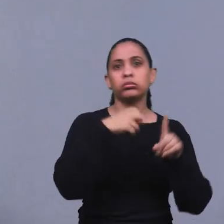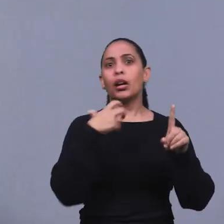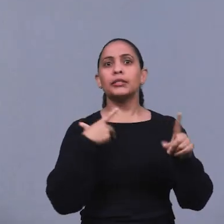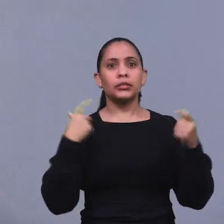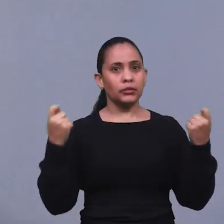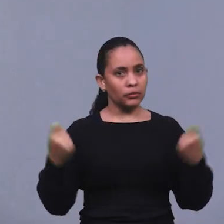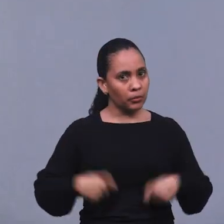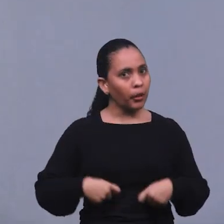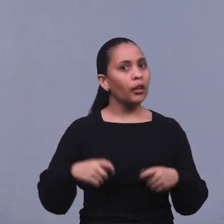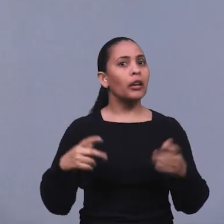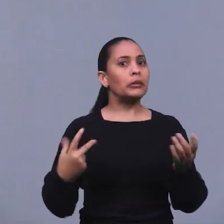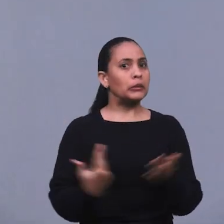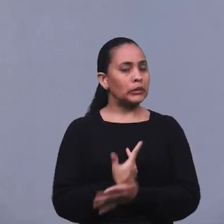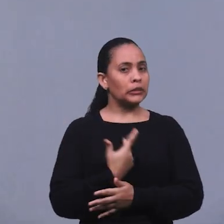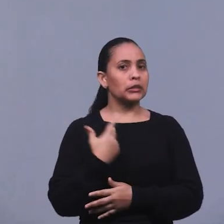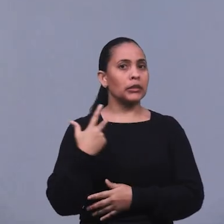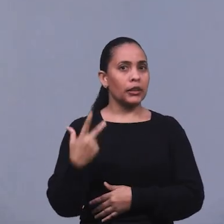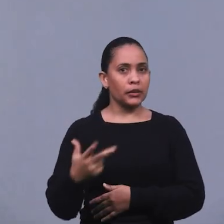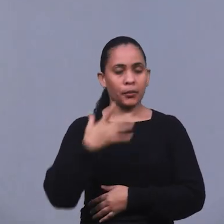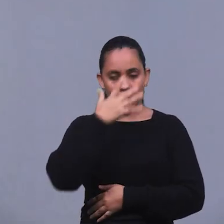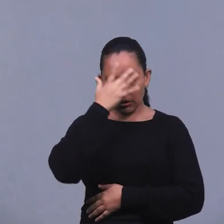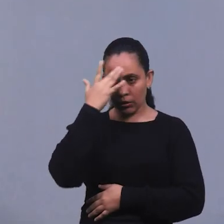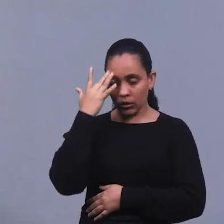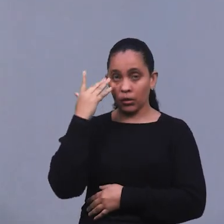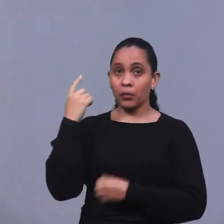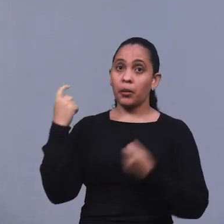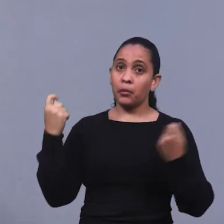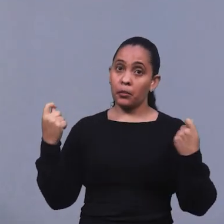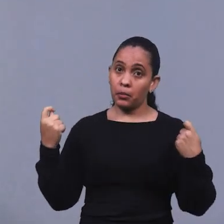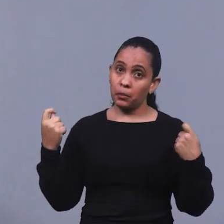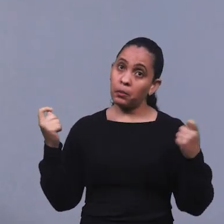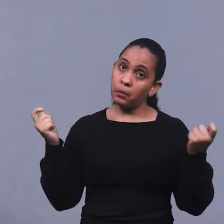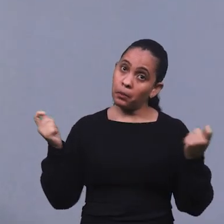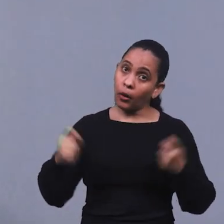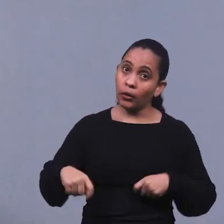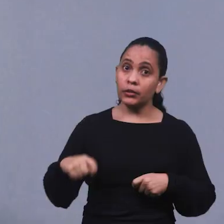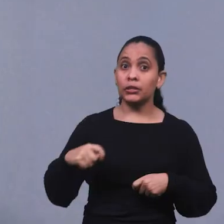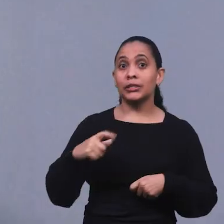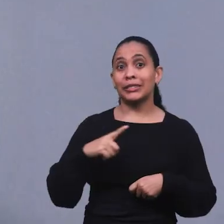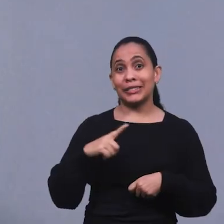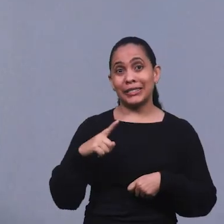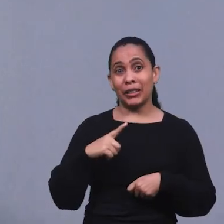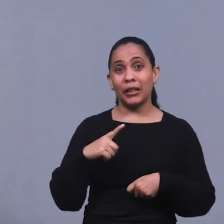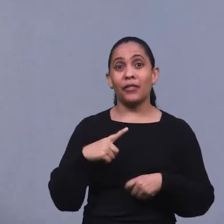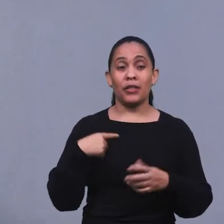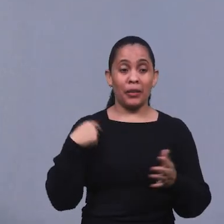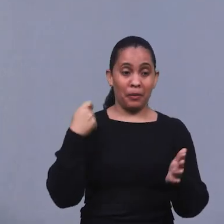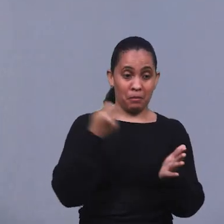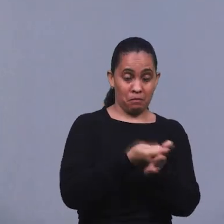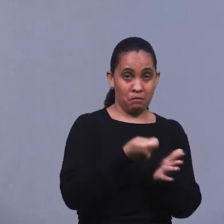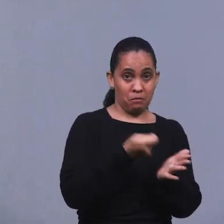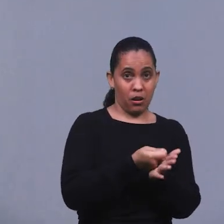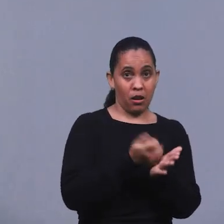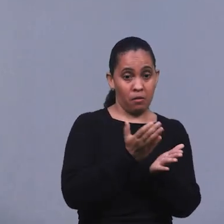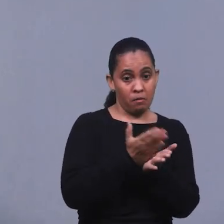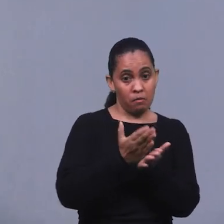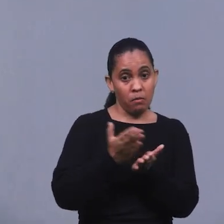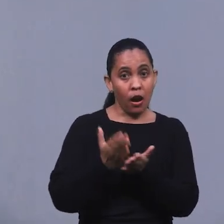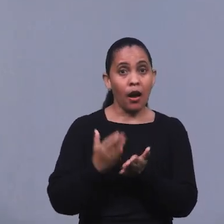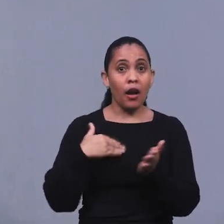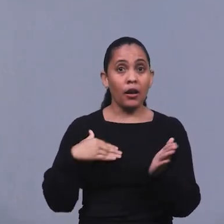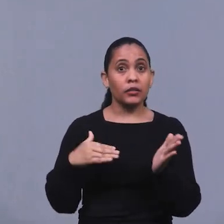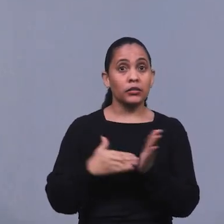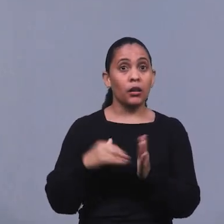acontece um acidente e a pessoa até fica capaz depois para o trabalho, o auxílio acidente, então ela vai receber uma indenização até o